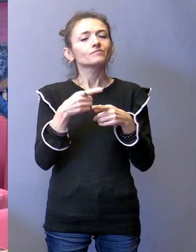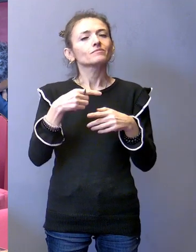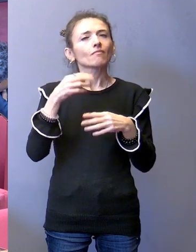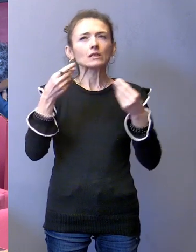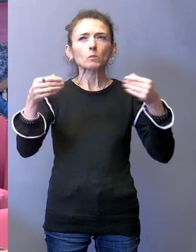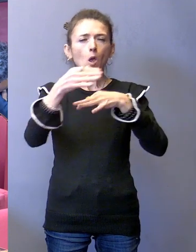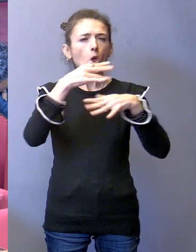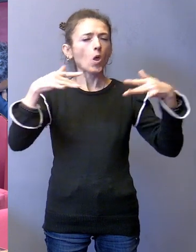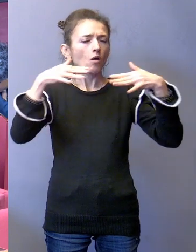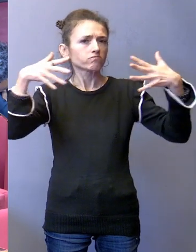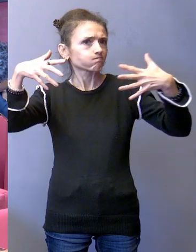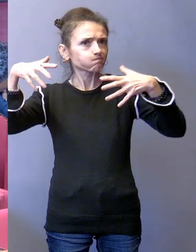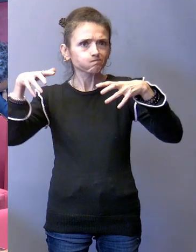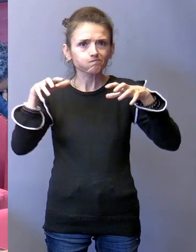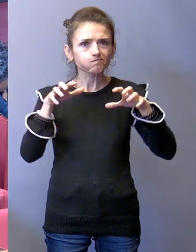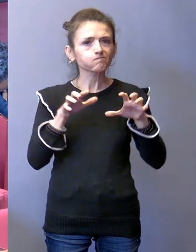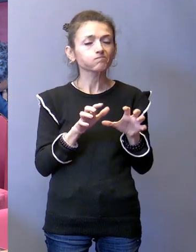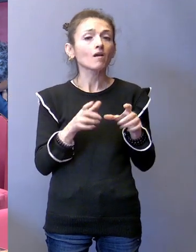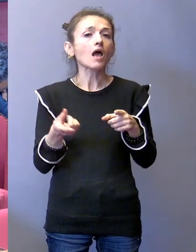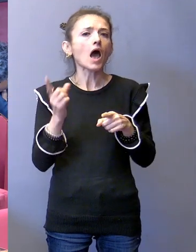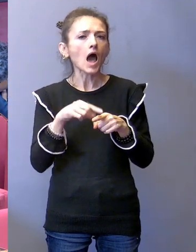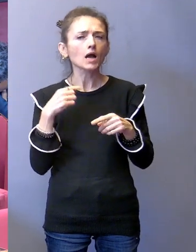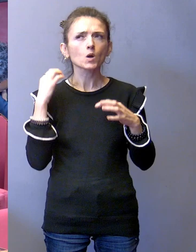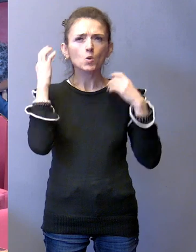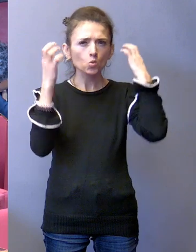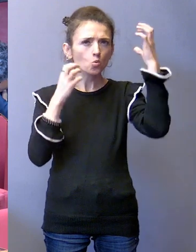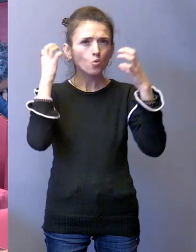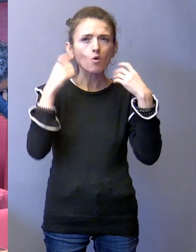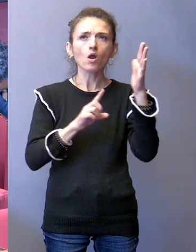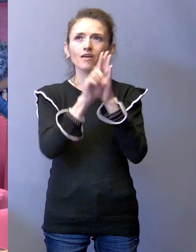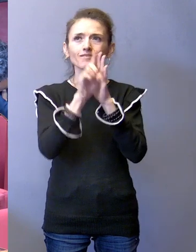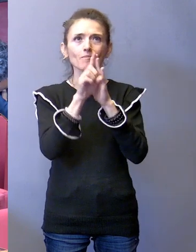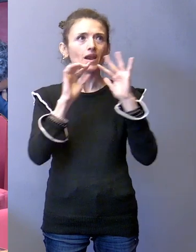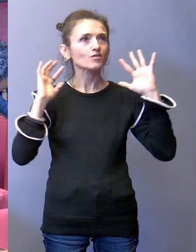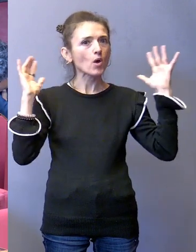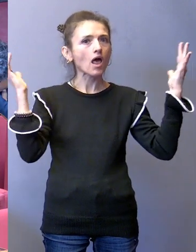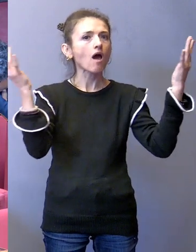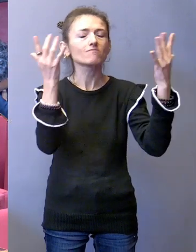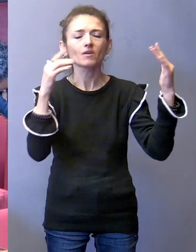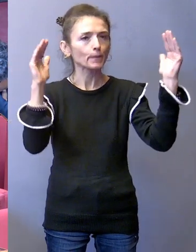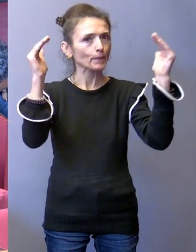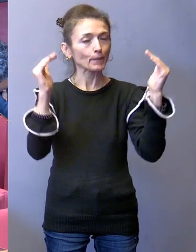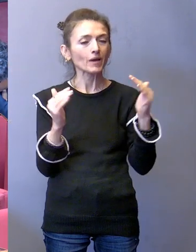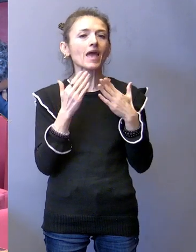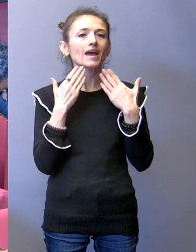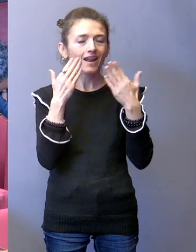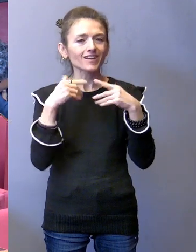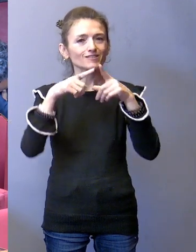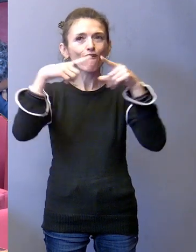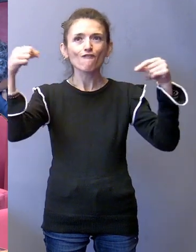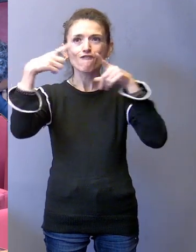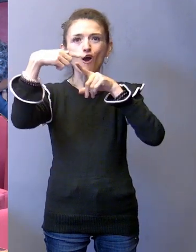di ridurre Quella di ozono e l'atmosfera come pure di ridurre rumore e la temperatura dell'ambiente attraverso la superficie movimento delle foglie